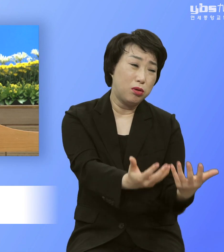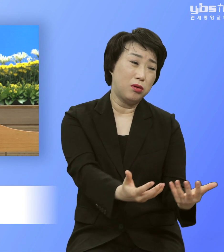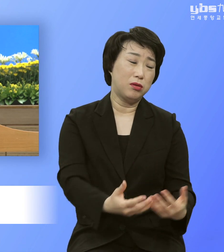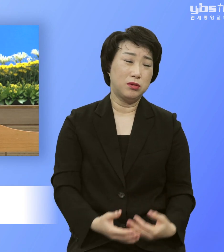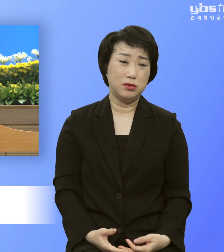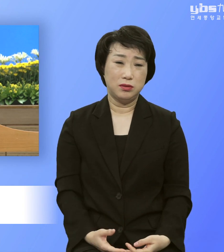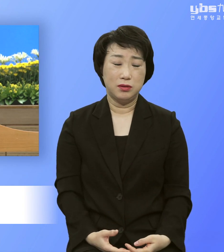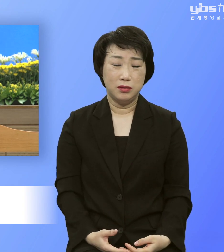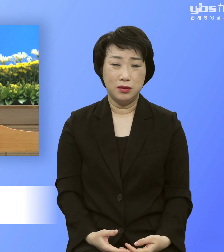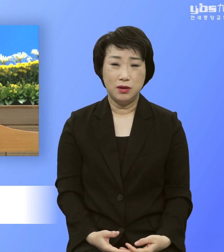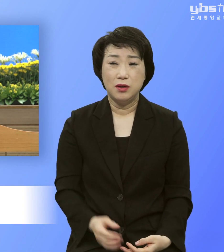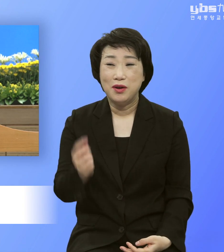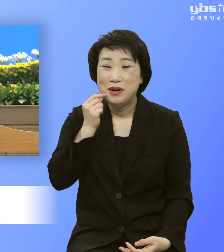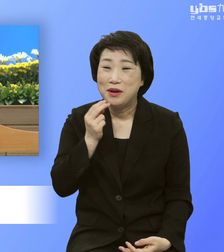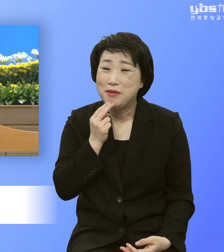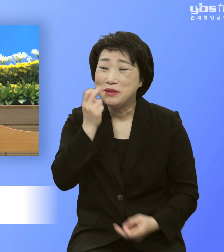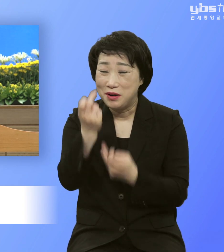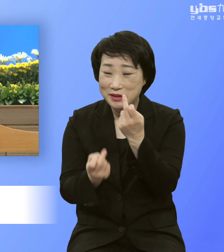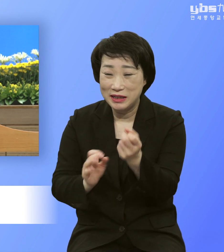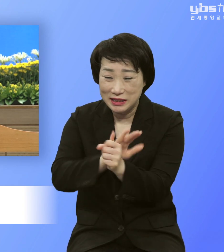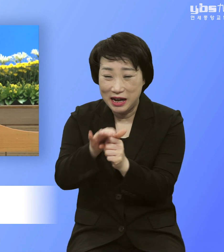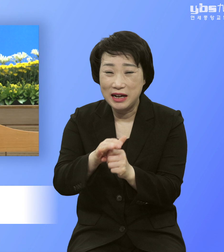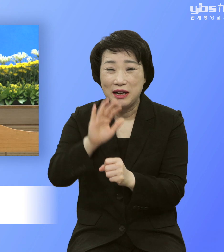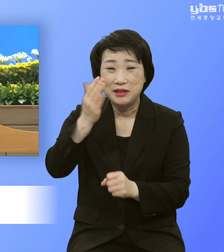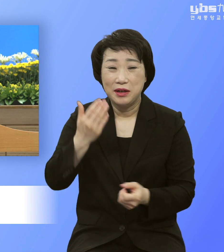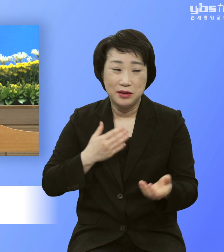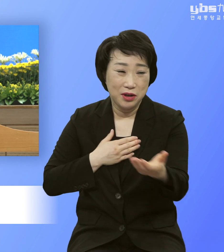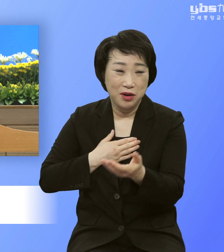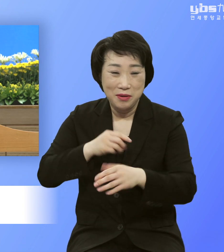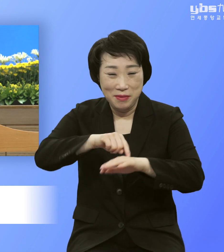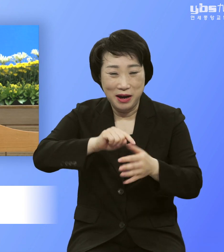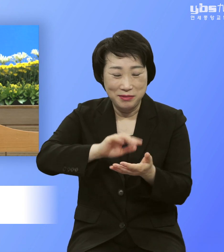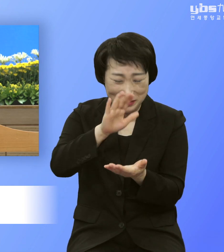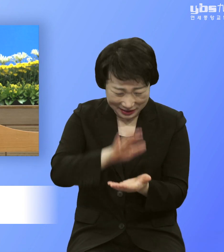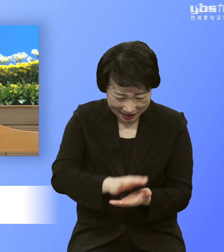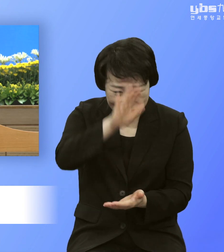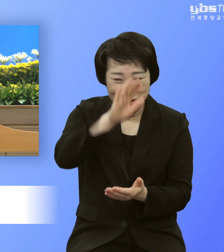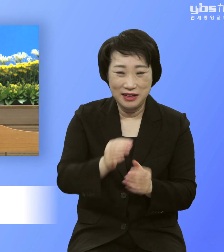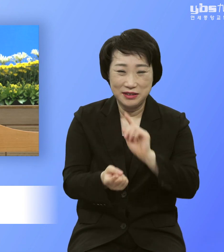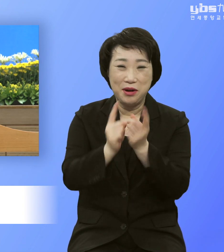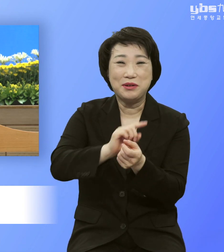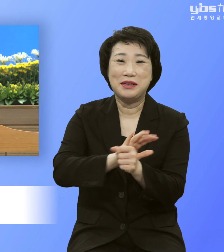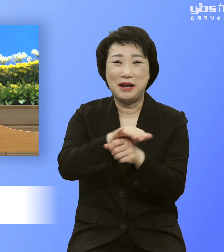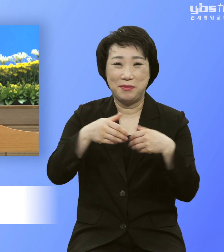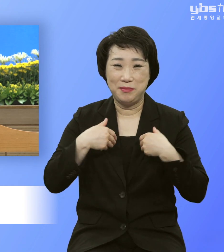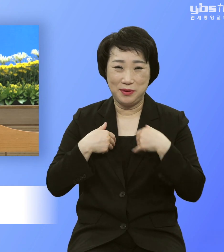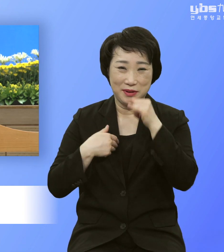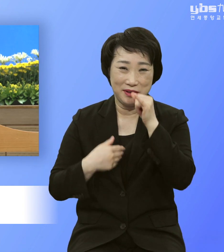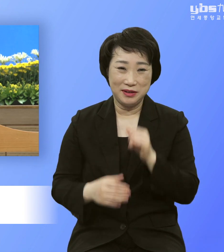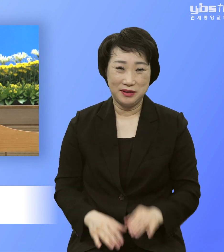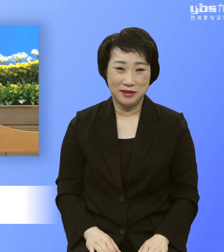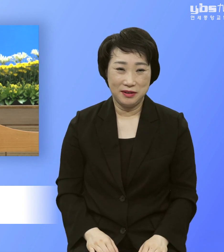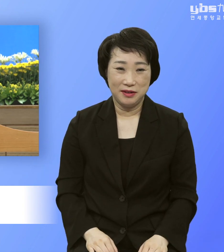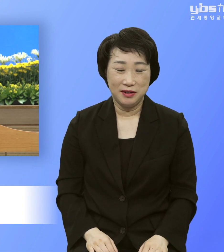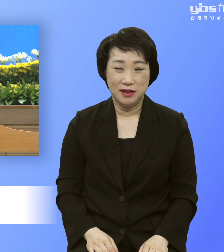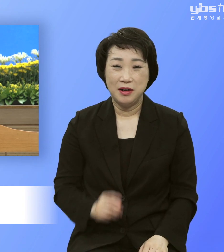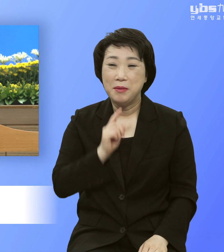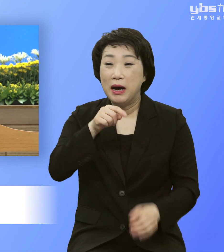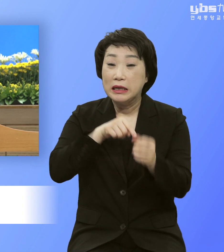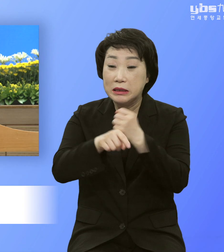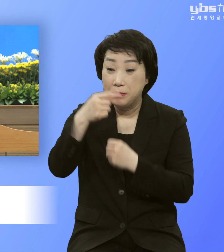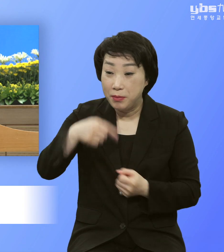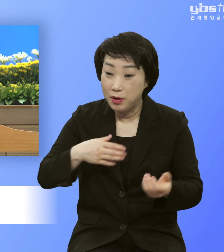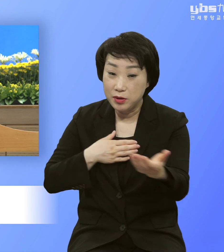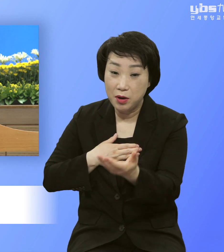거야. 거짓 없이 형제를 사랑해 이르렀으니 마음으로 뜨겁게 피차 사랑하라 그랬어. 이 말이 무슨